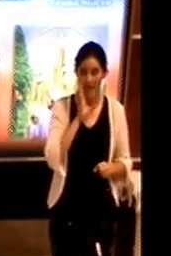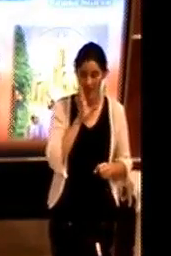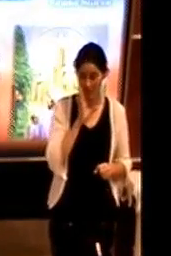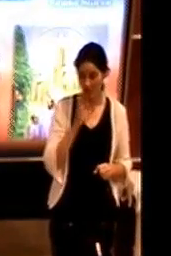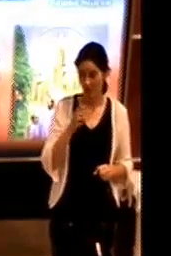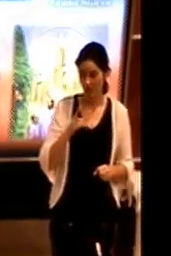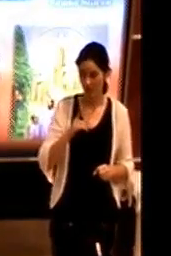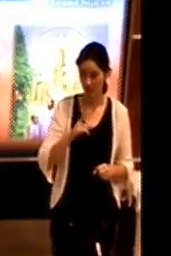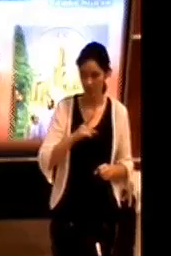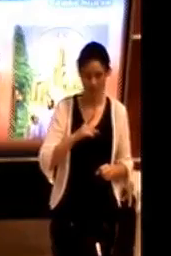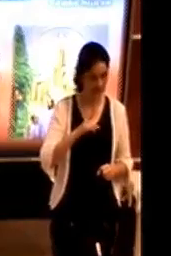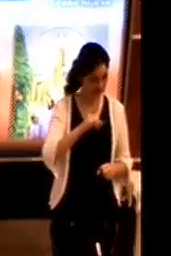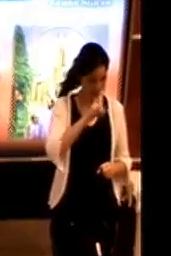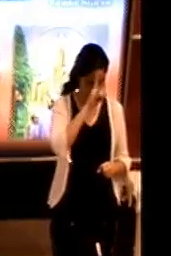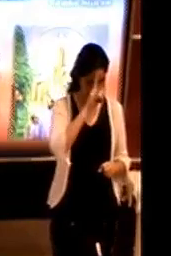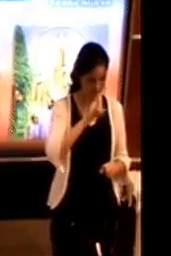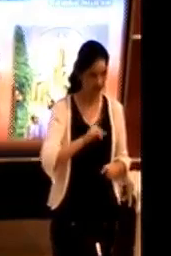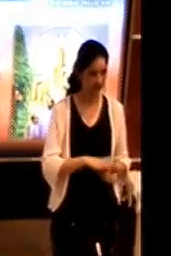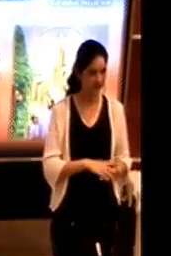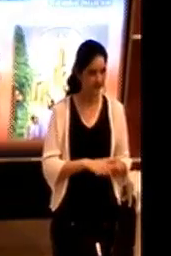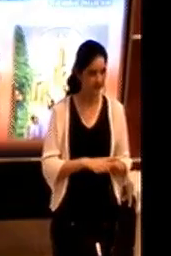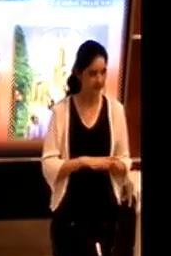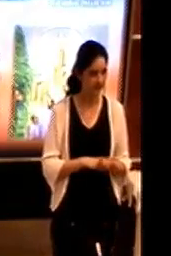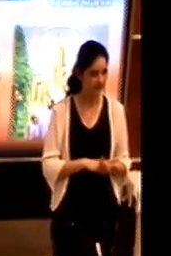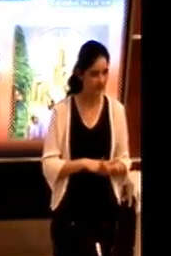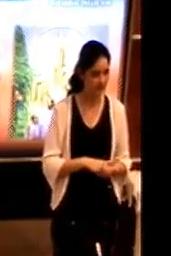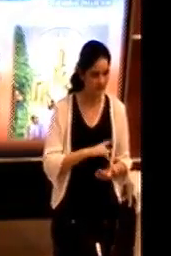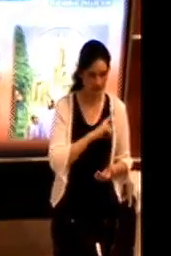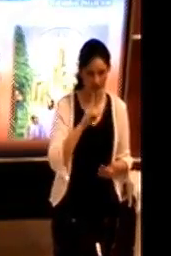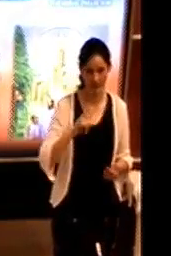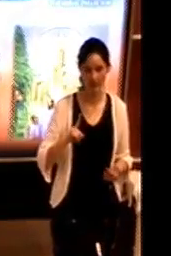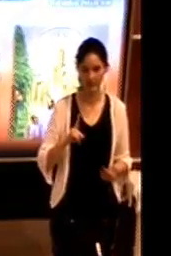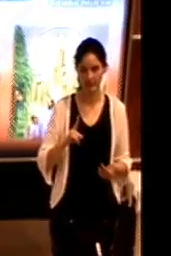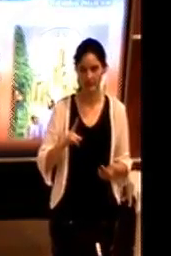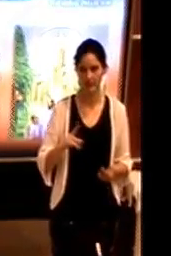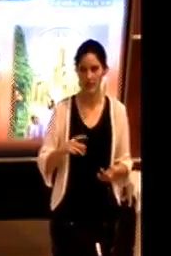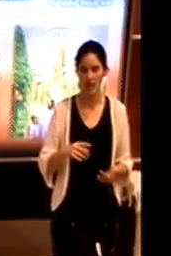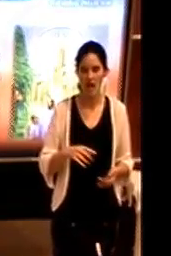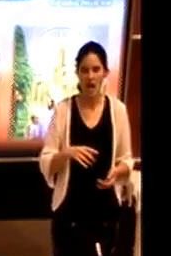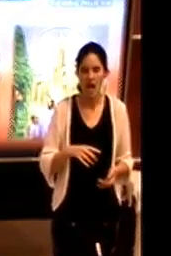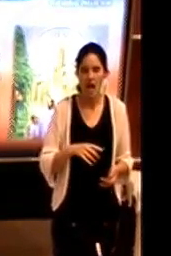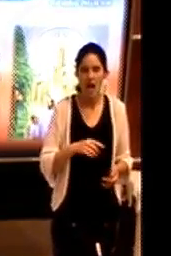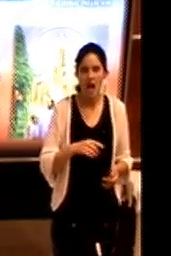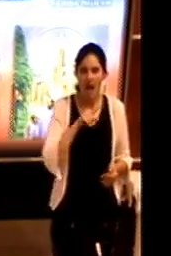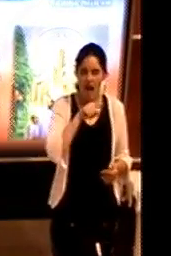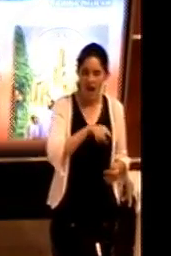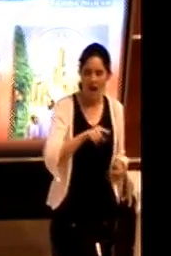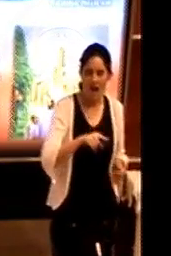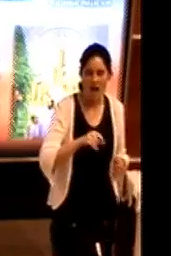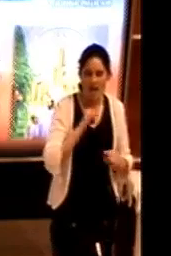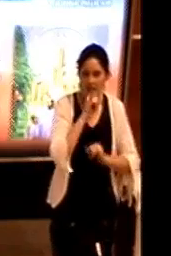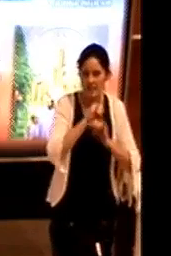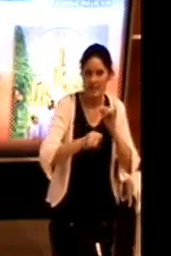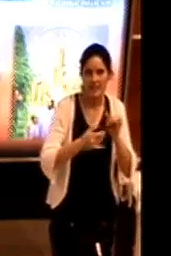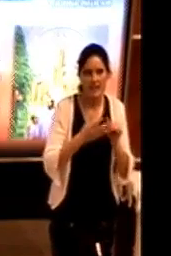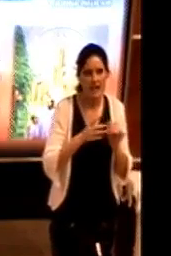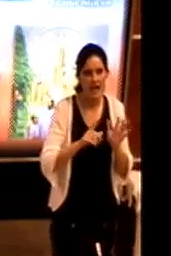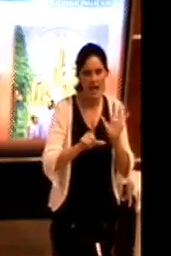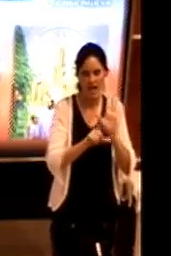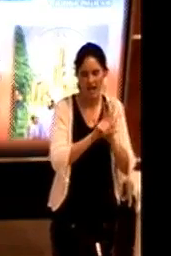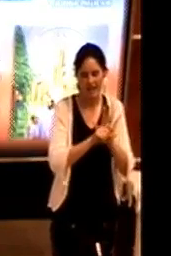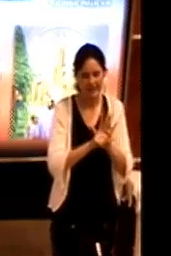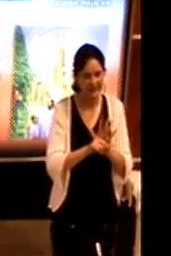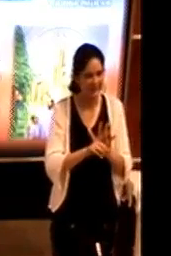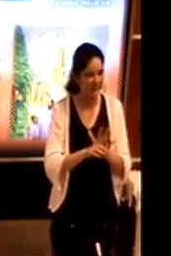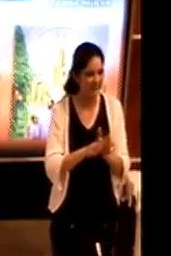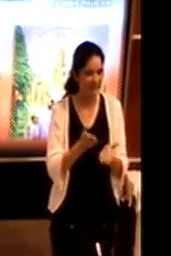Satanás sostenía que era una ley justamente injusta y egoísta, y que Dios era un ser egoísta. Por eso le